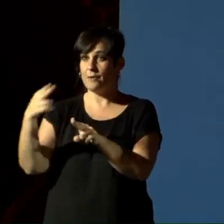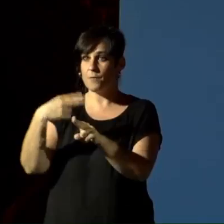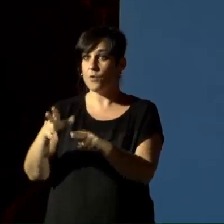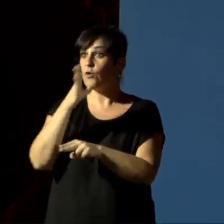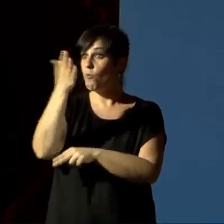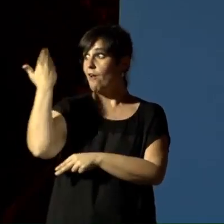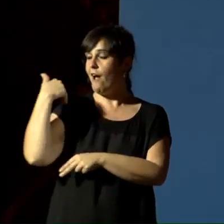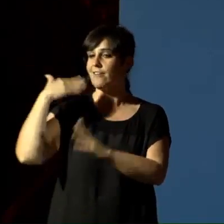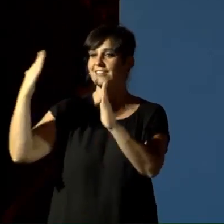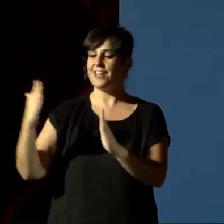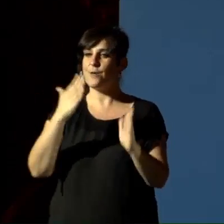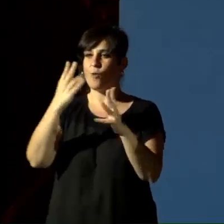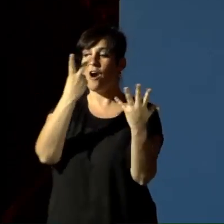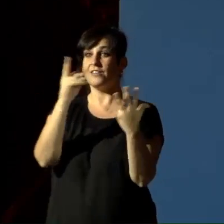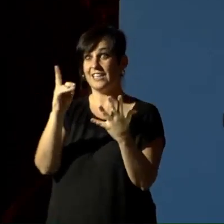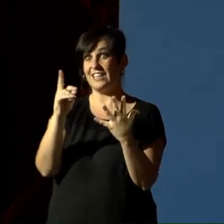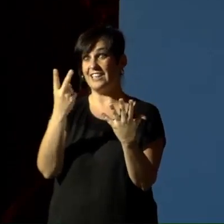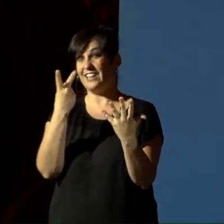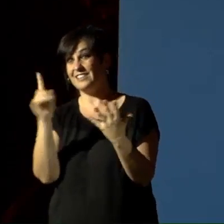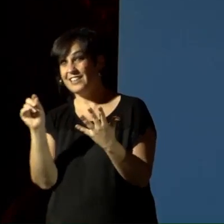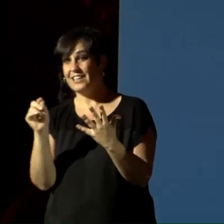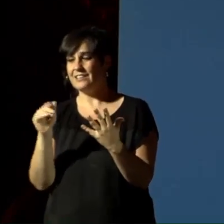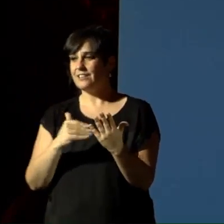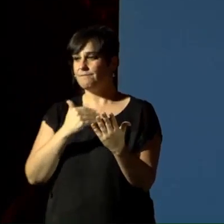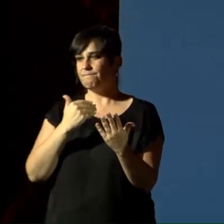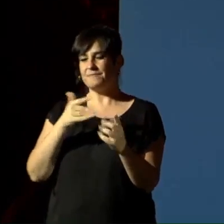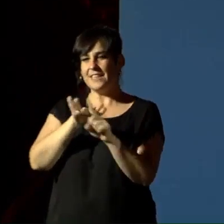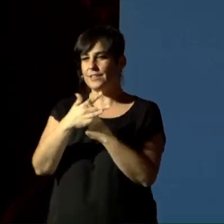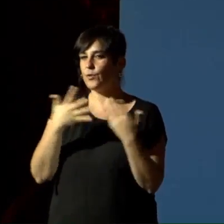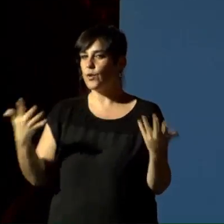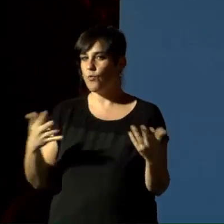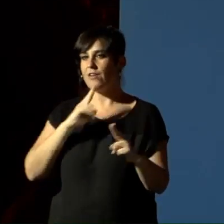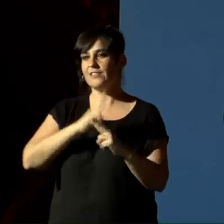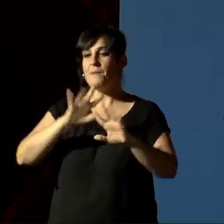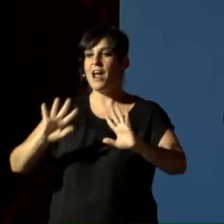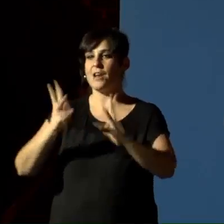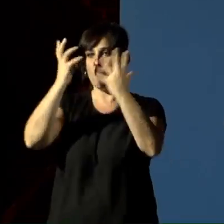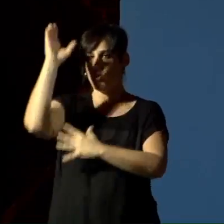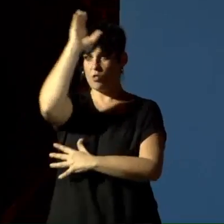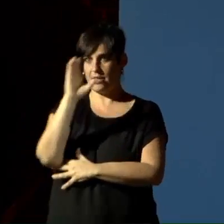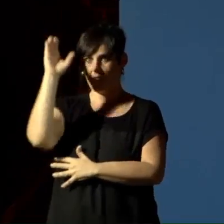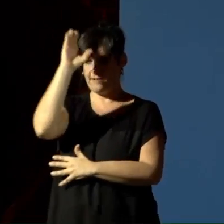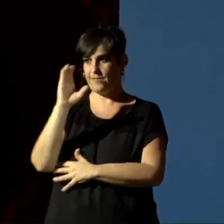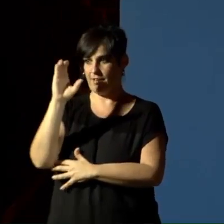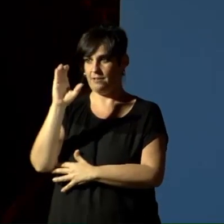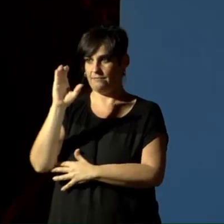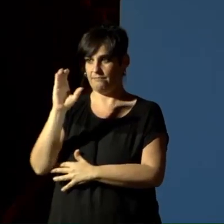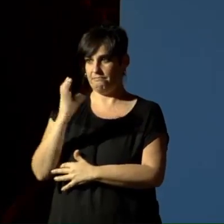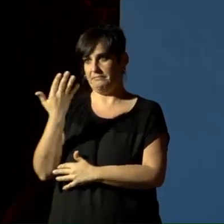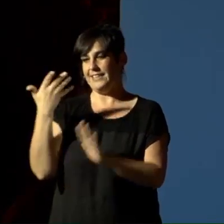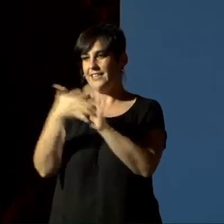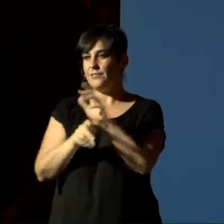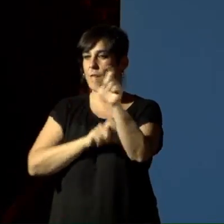anos 60 xa nomearon como a estrutura das revolucións científicas, non? Puxeron, a xente que traballaba